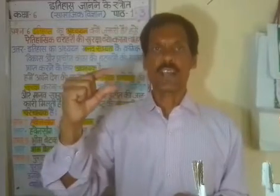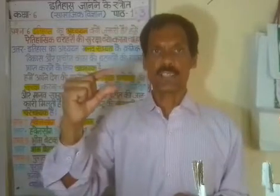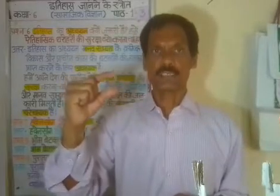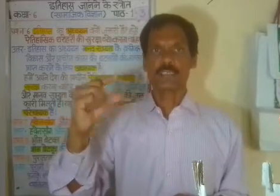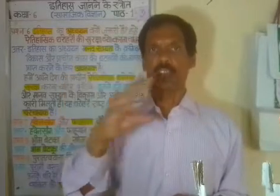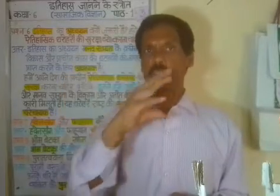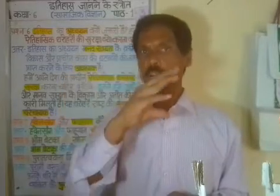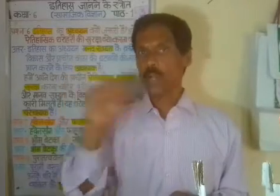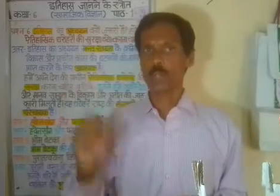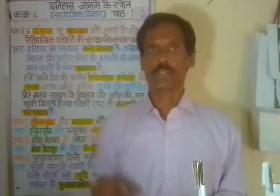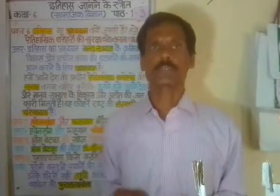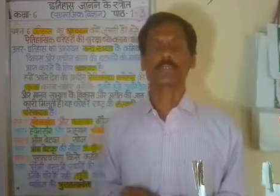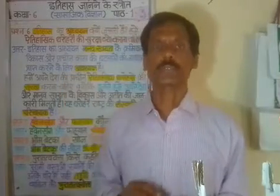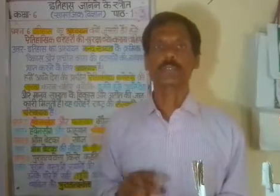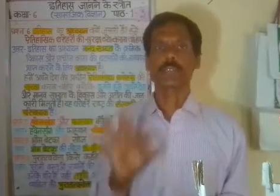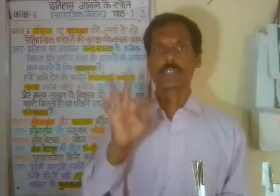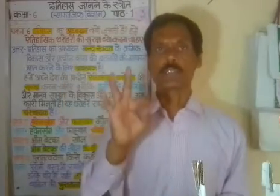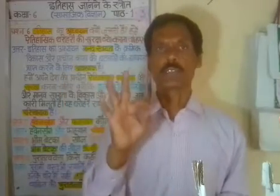ह्वेनसांग और